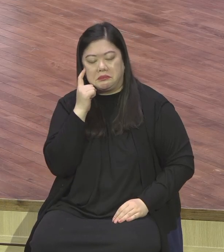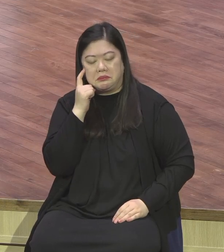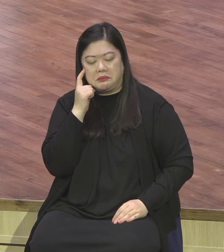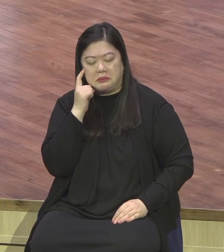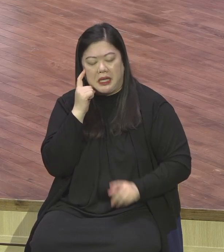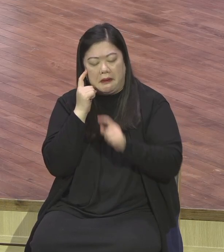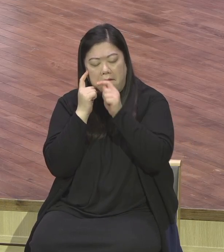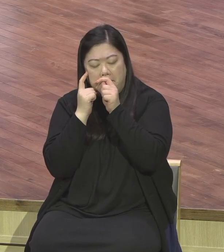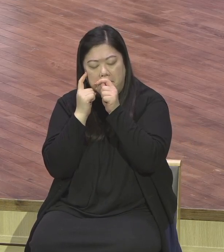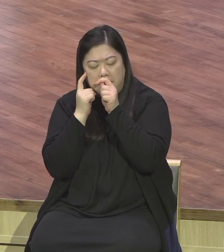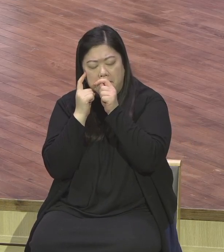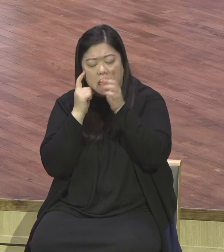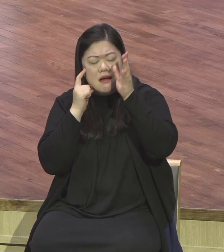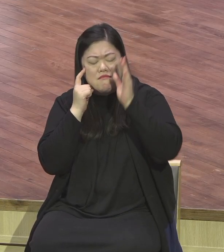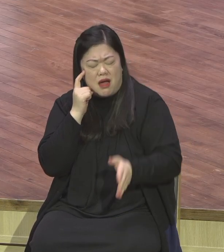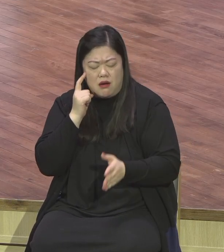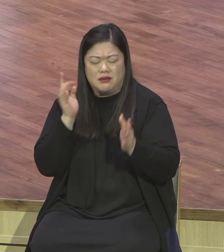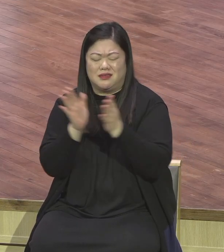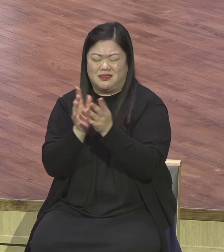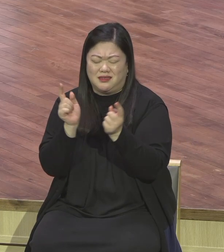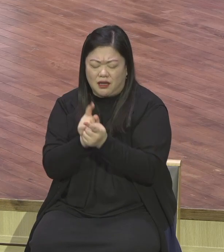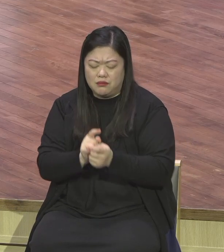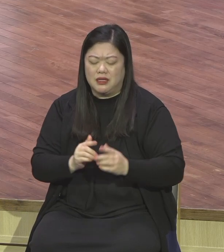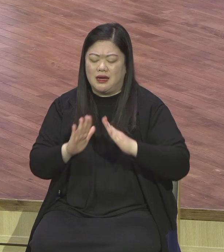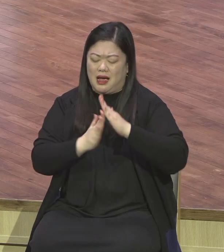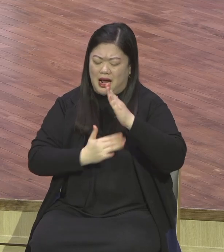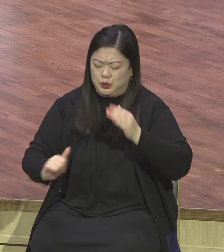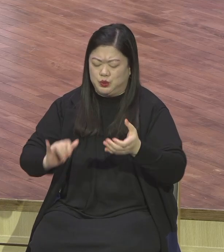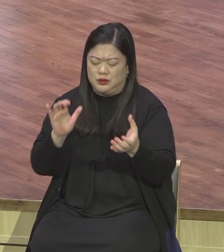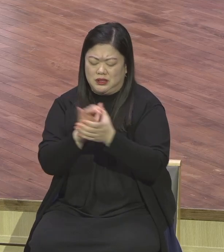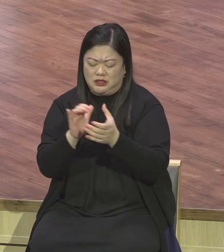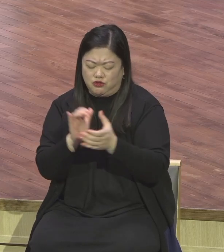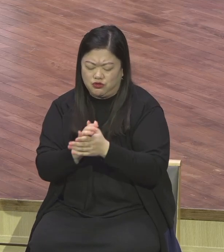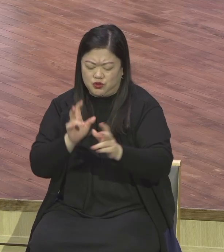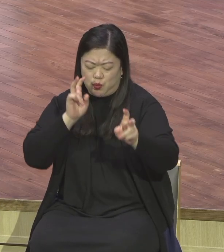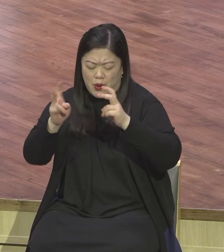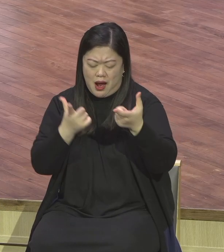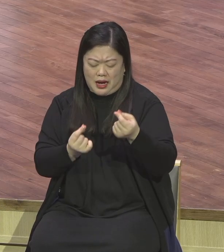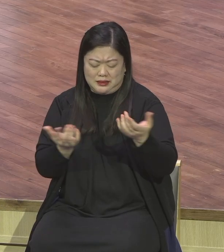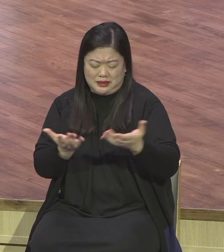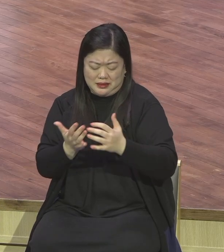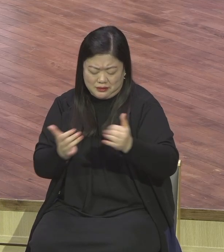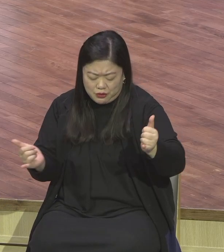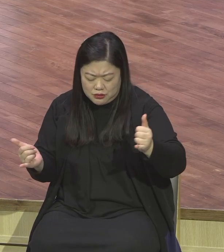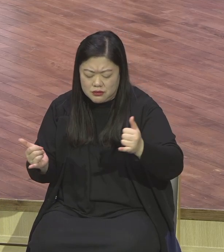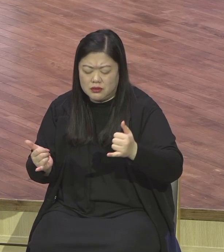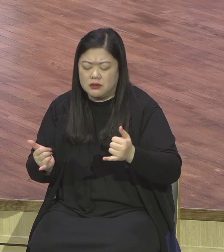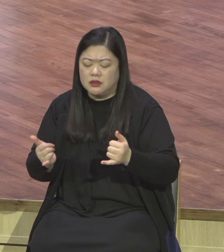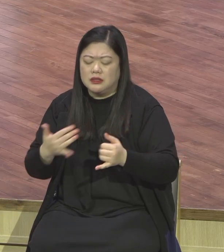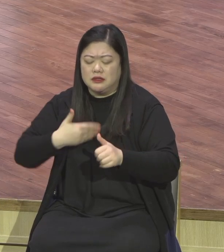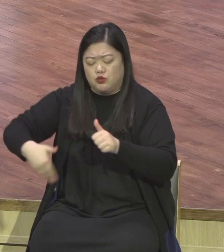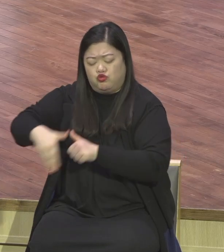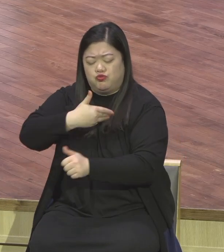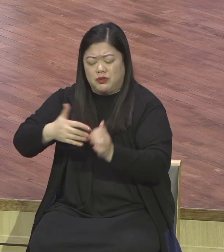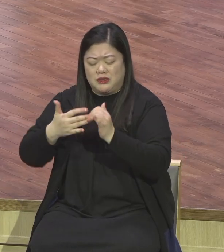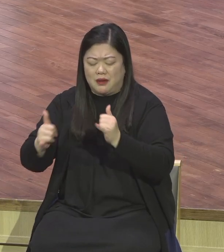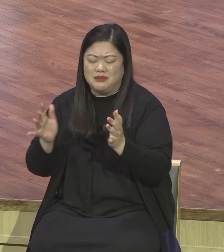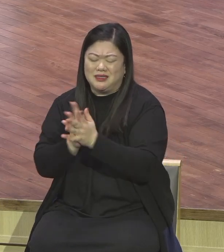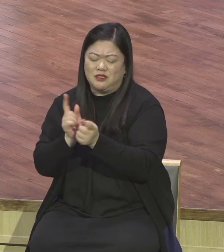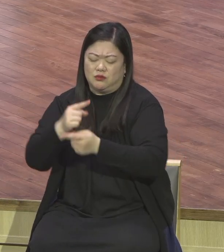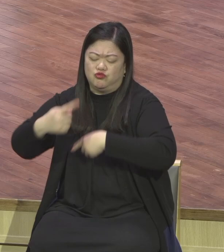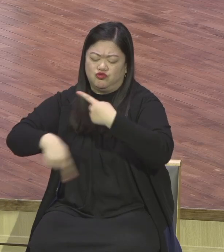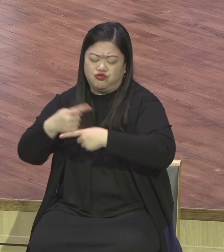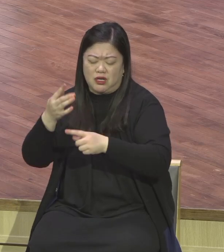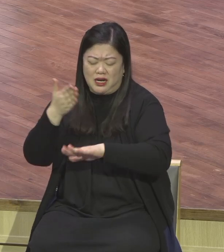감사가 가족들에게 동료들에게 직장인들에게 만나는 사람에게 감사의 고백이 나오는 그런 주님이여